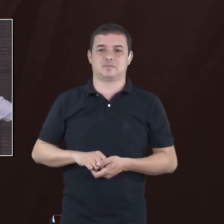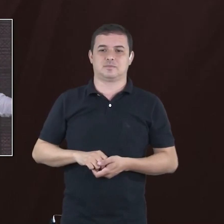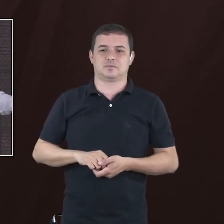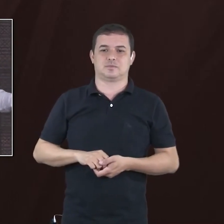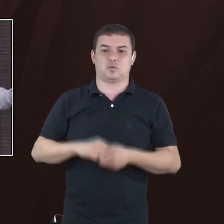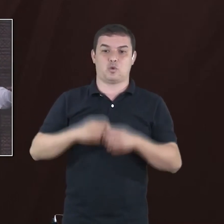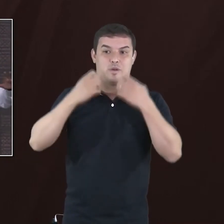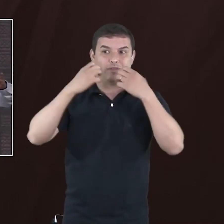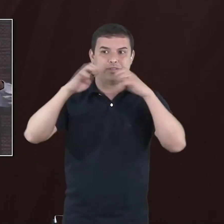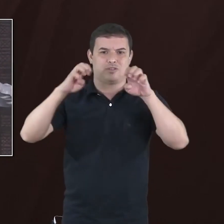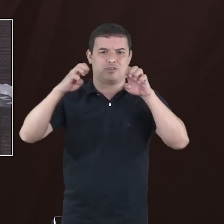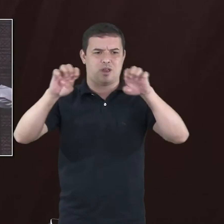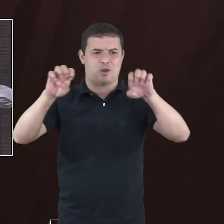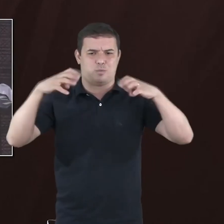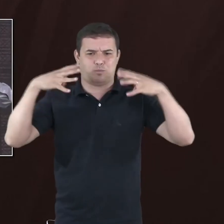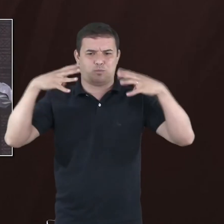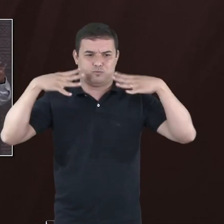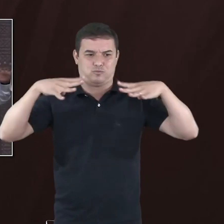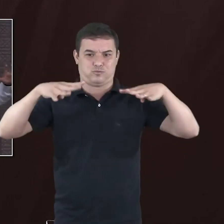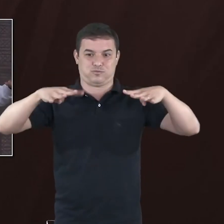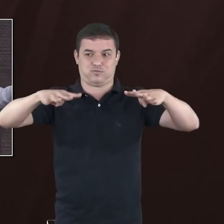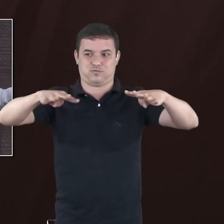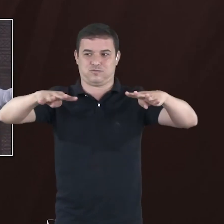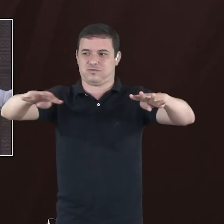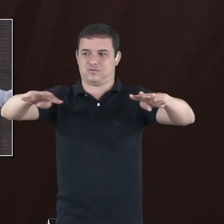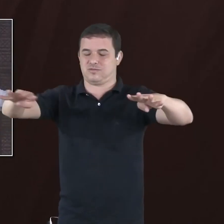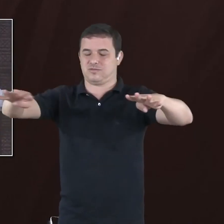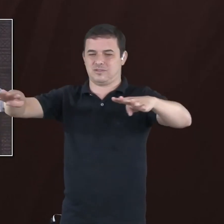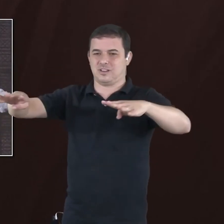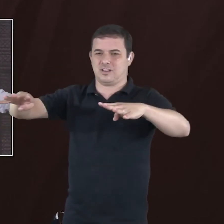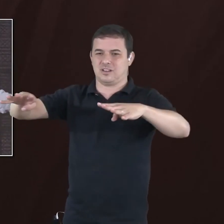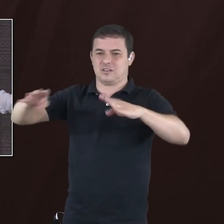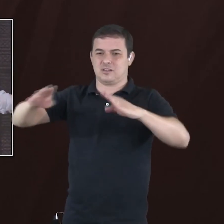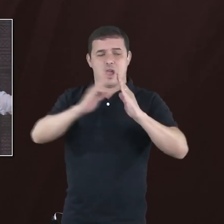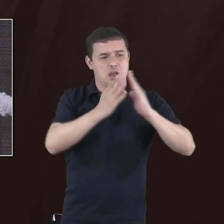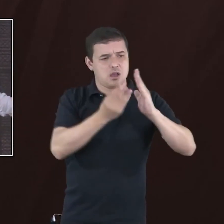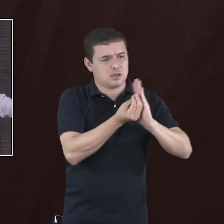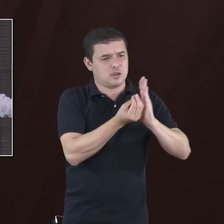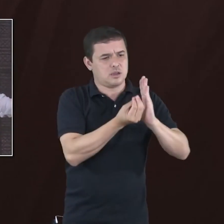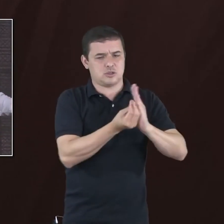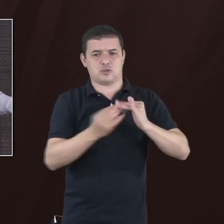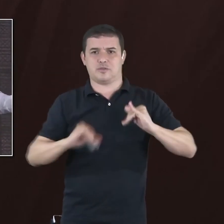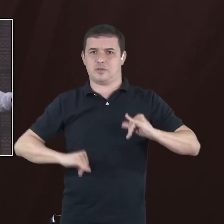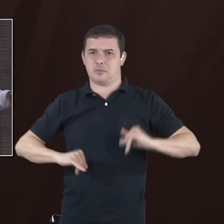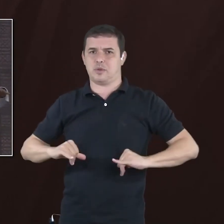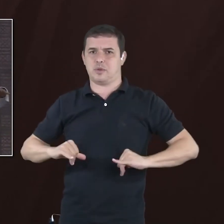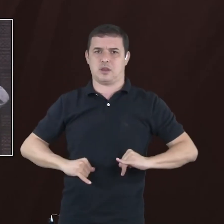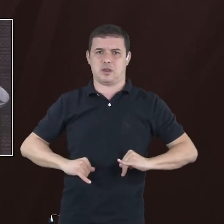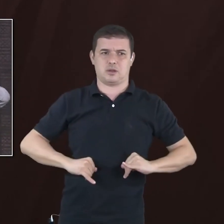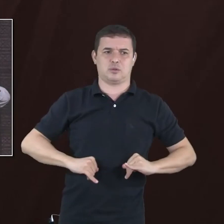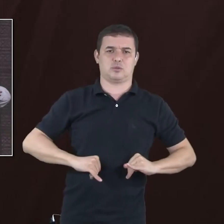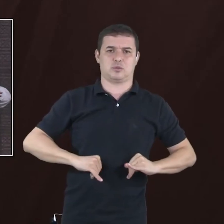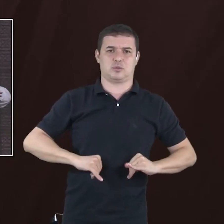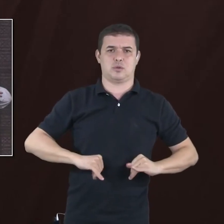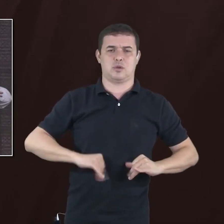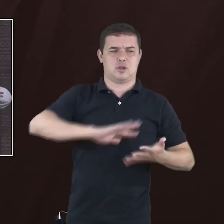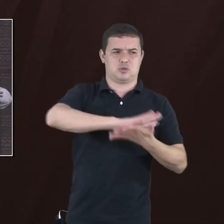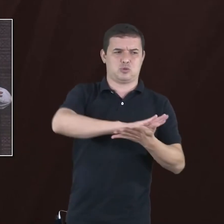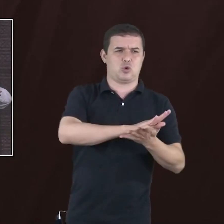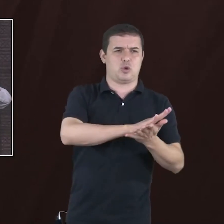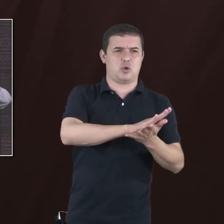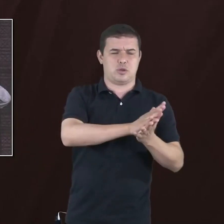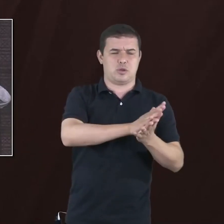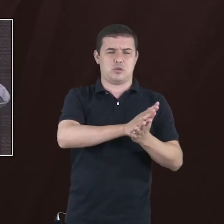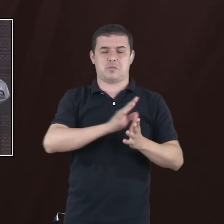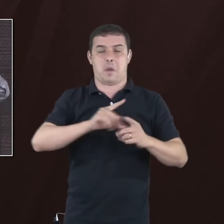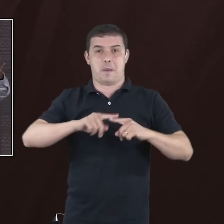Embora entrasse a degradação da igreja, mas de qualquer forma Deus usou para que o